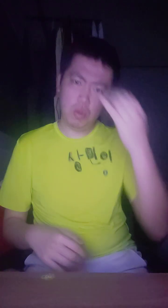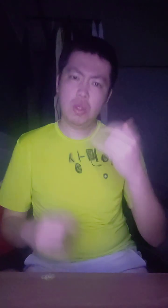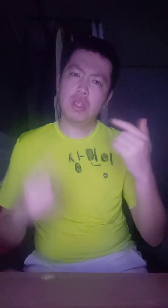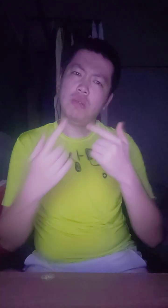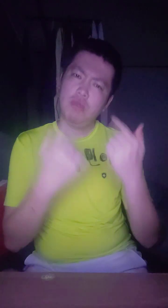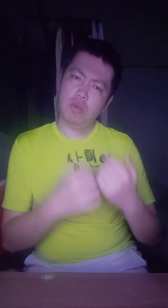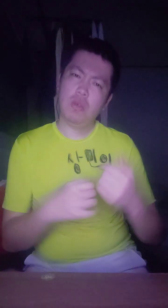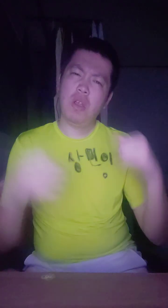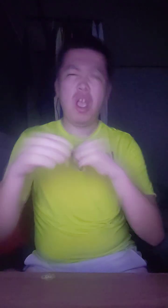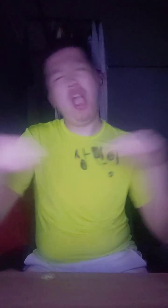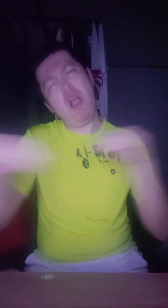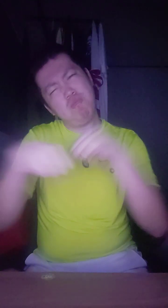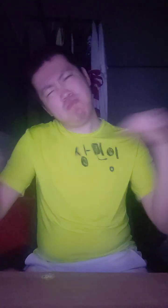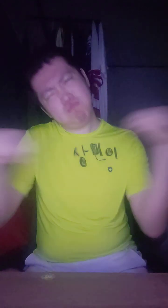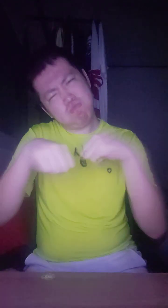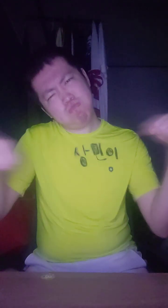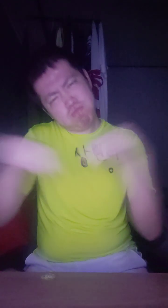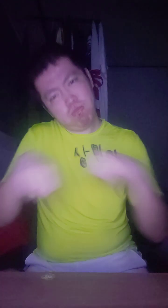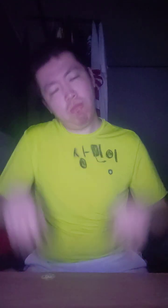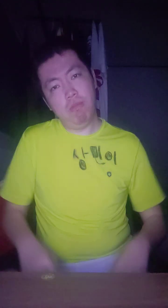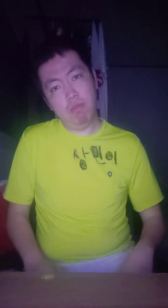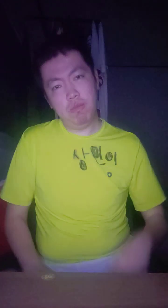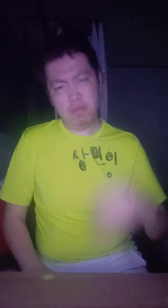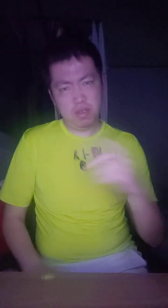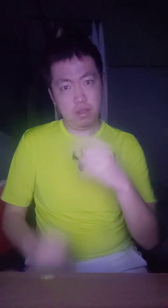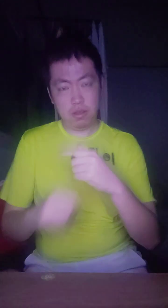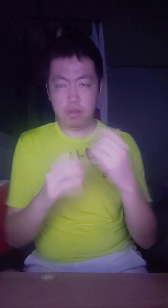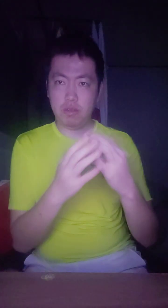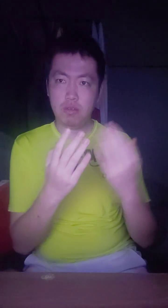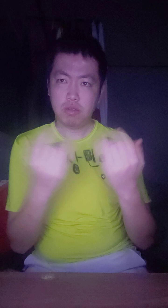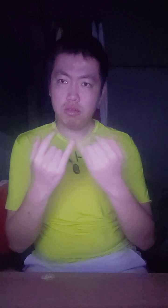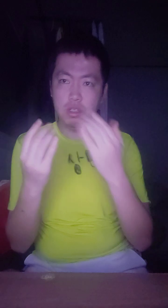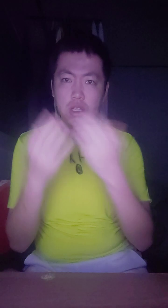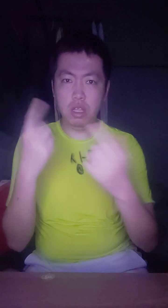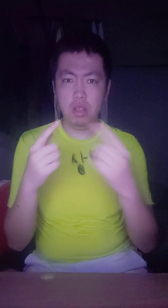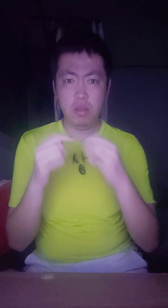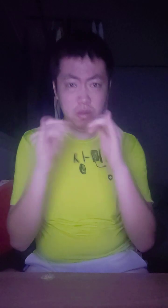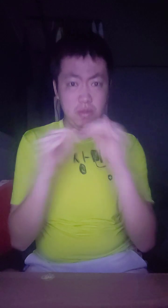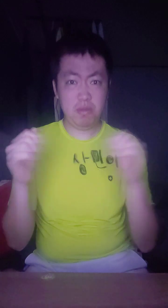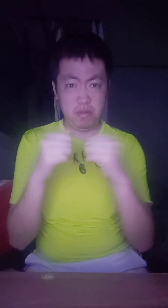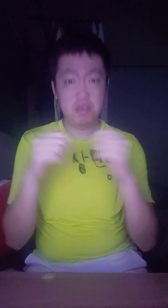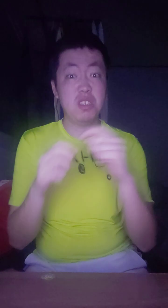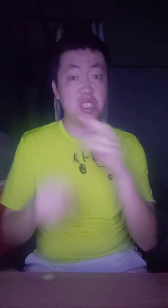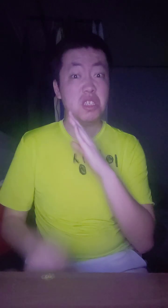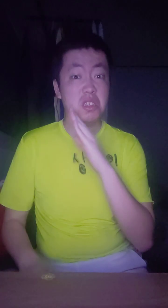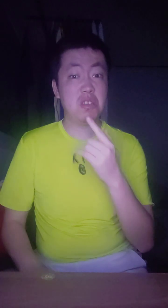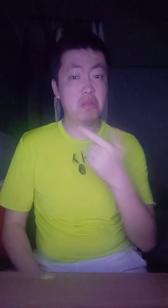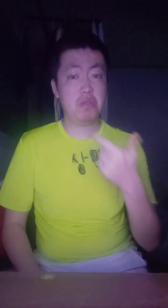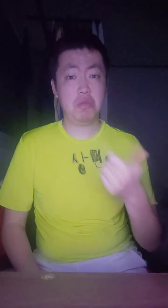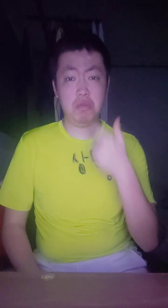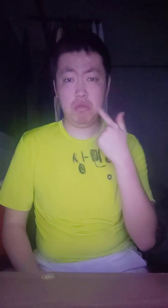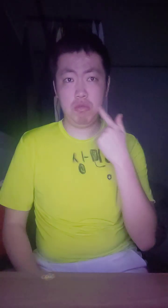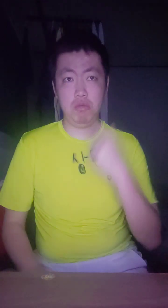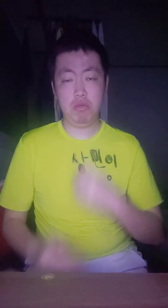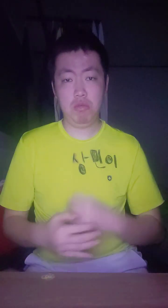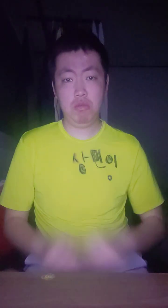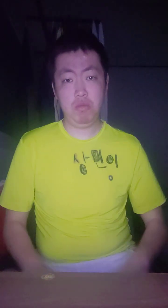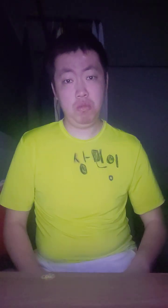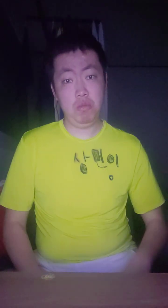명도 폭행당했습니다. A양이 자신들에 대한 험담을 했다는 게 폭행의 이유였습니다. 피해 학생들은 또래들에게